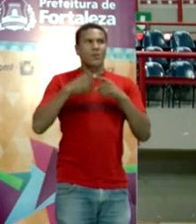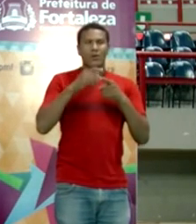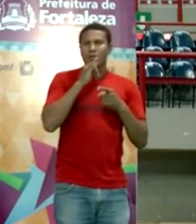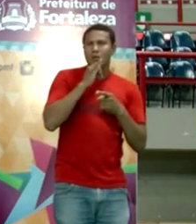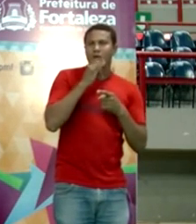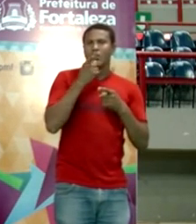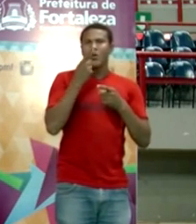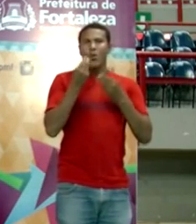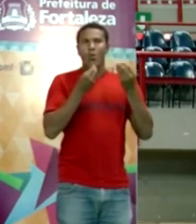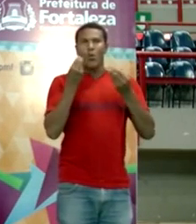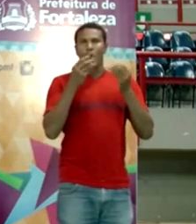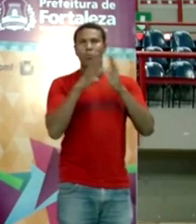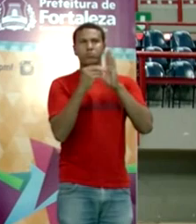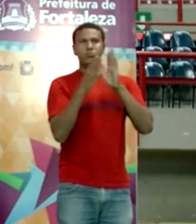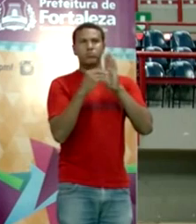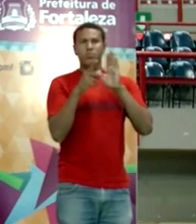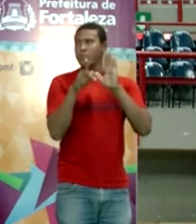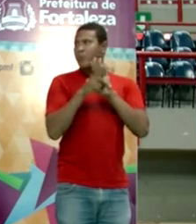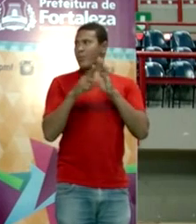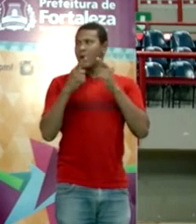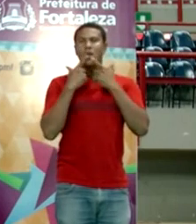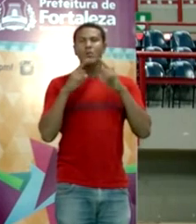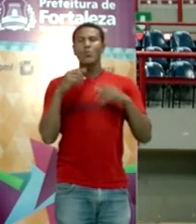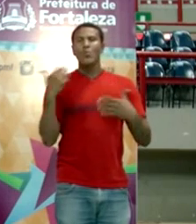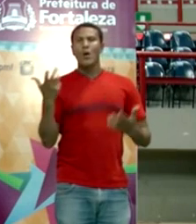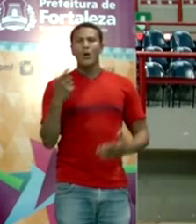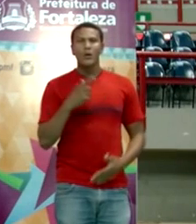formas da norma padrão da língua. Qual é a resposta?